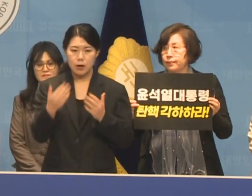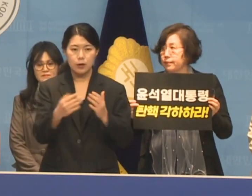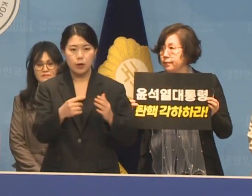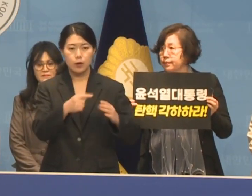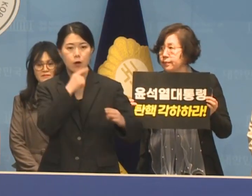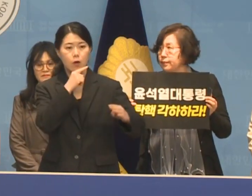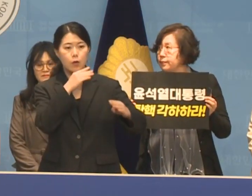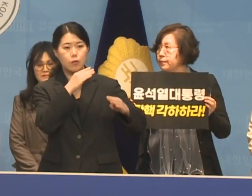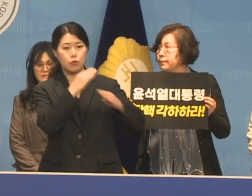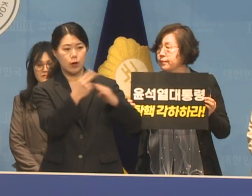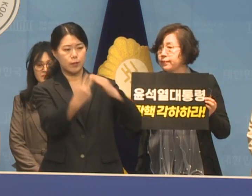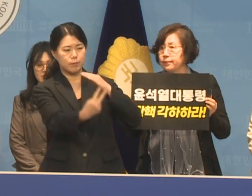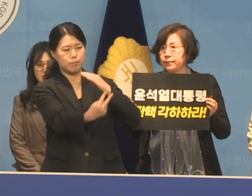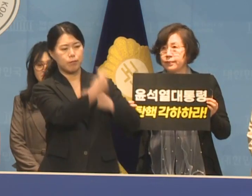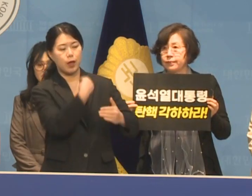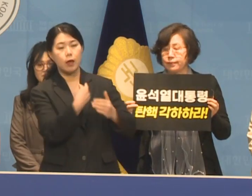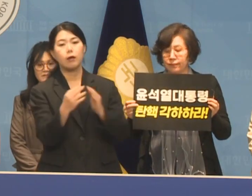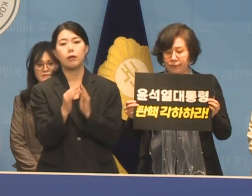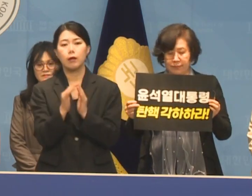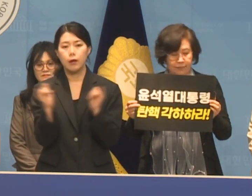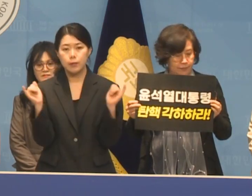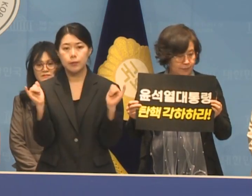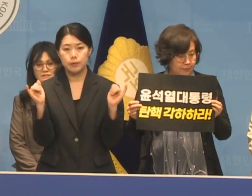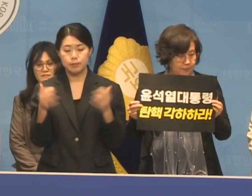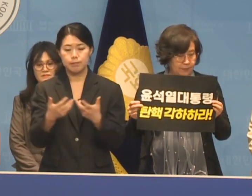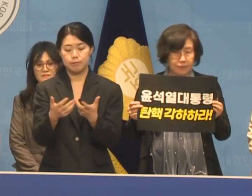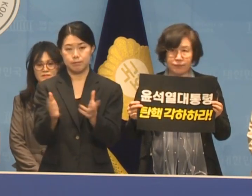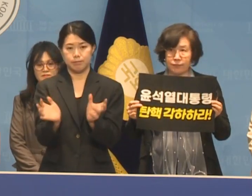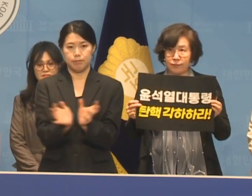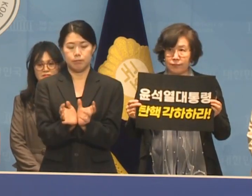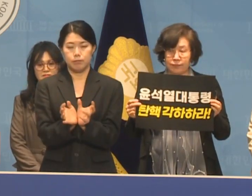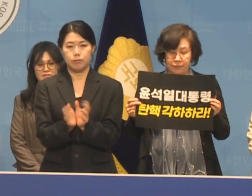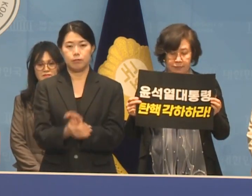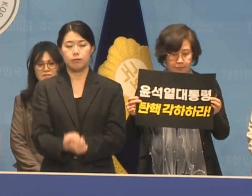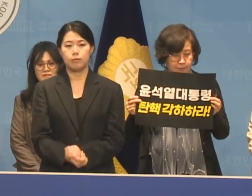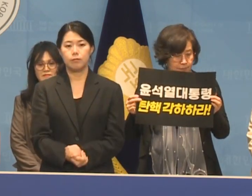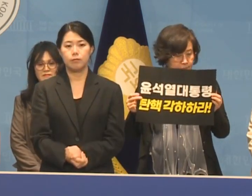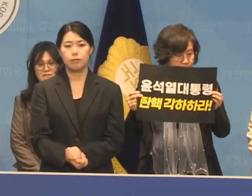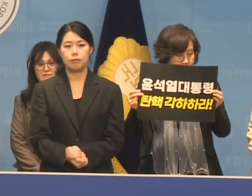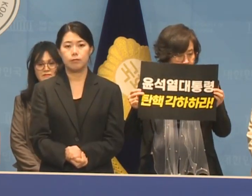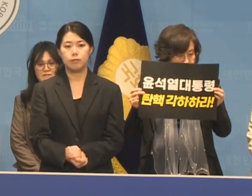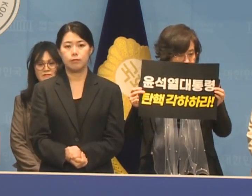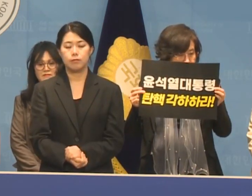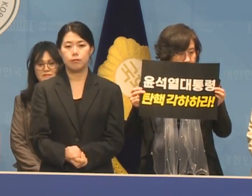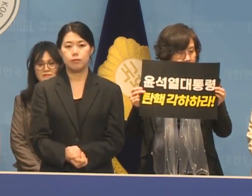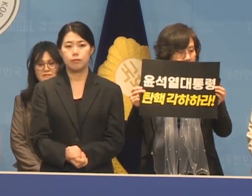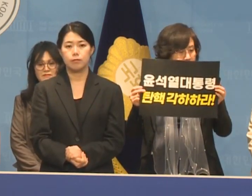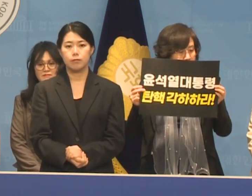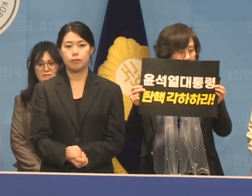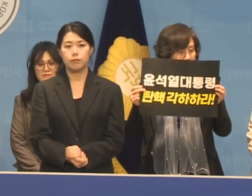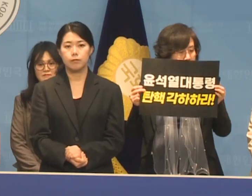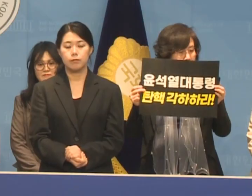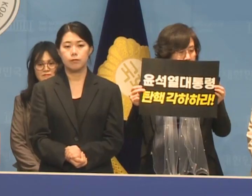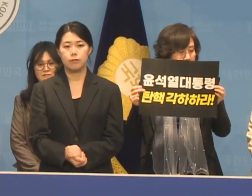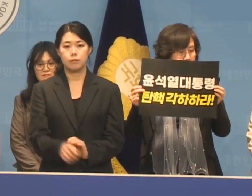북한의 탈북민 여러분들께서 많은 단체를 또 조성을 하셨고 이